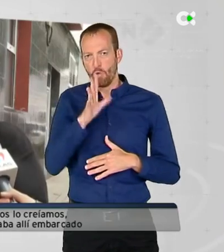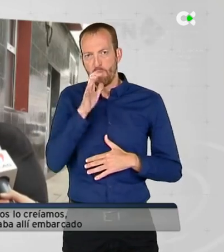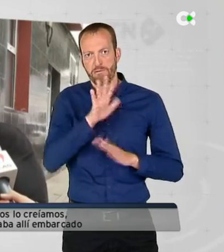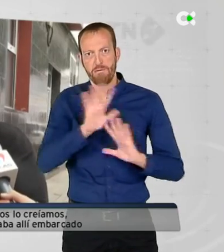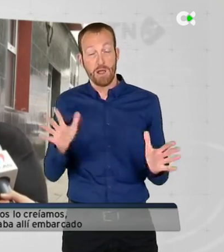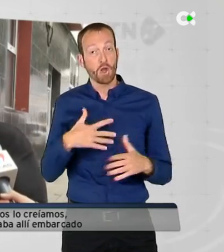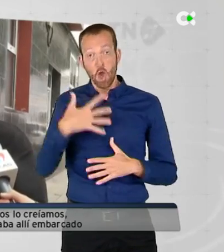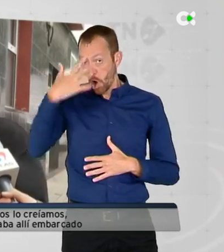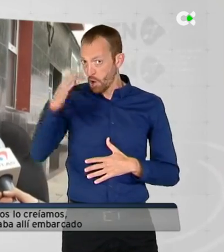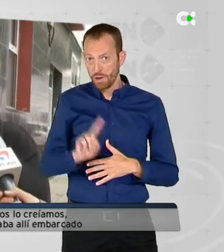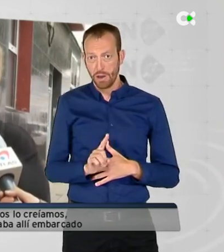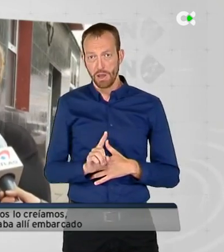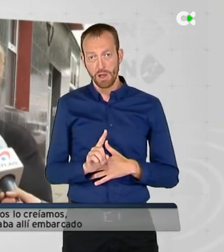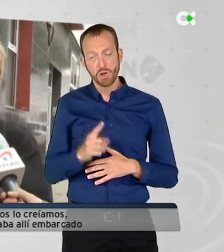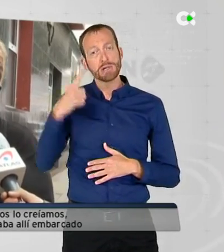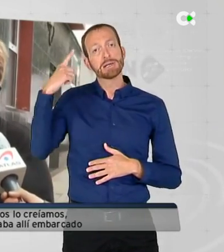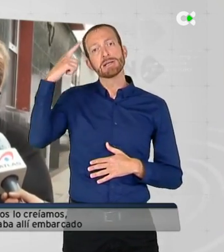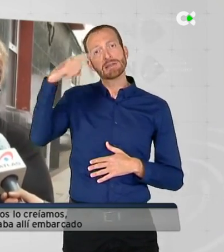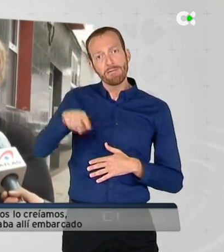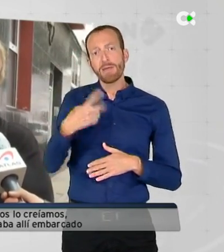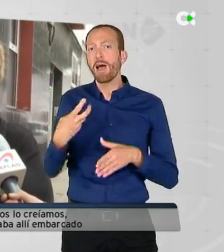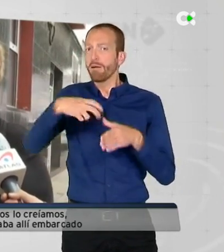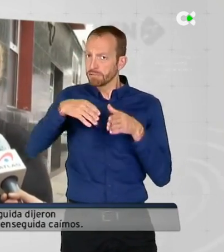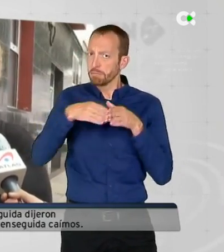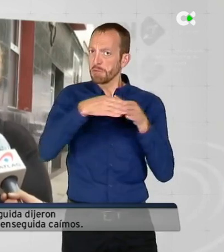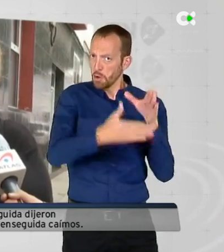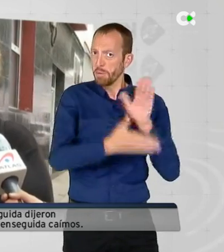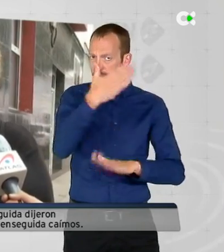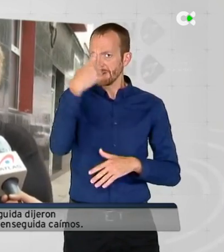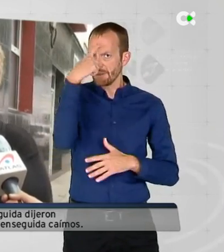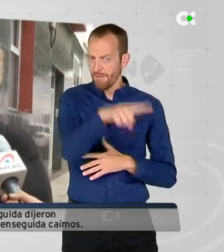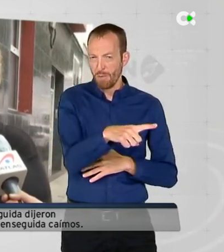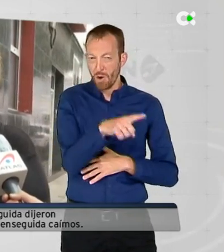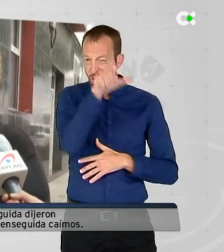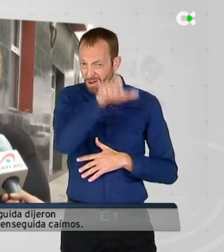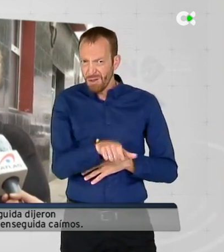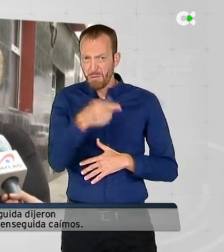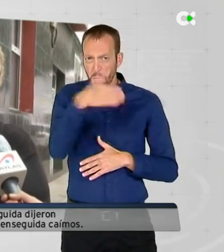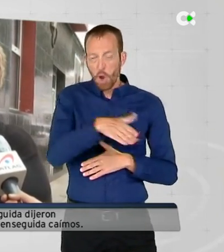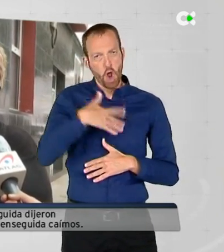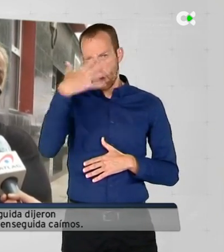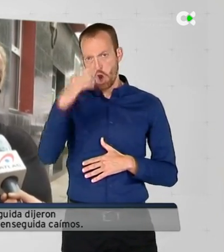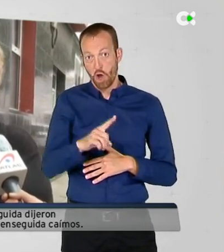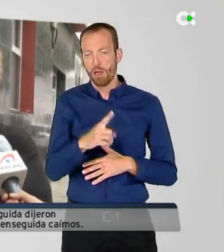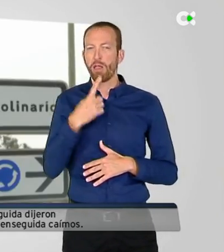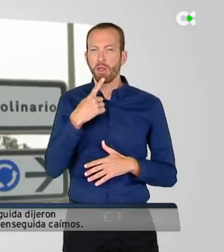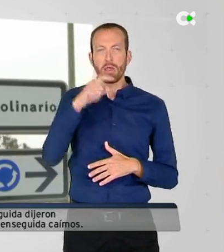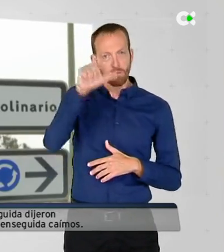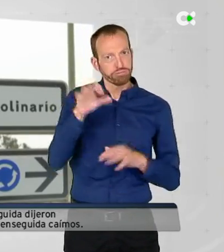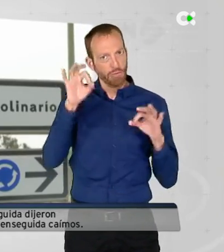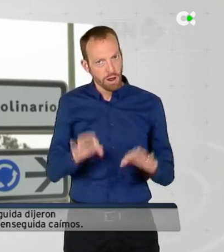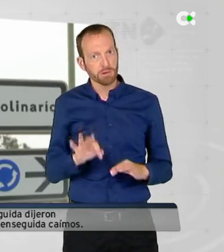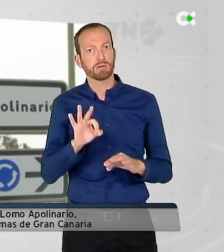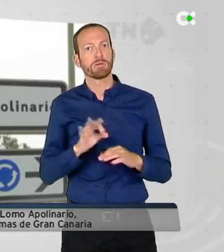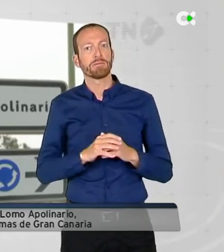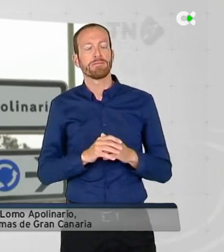Nosotros no nos creíamos, sabíamos que estaba él para allá embarcado y eso, pero claro, después ya dijeron que era Manolo y enseguida